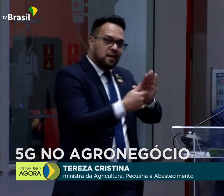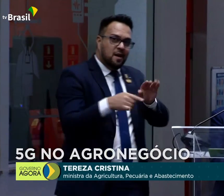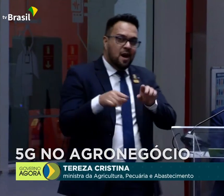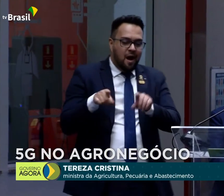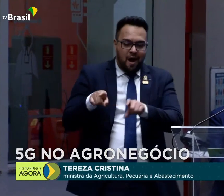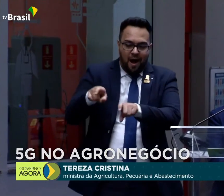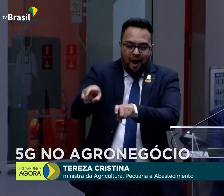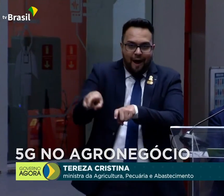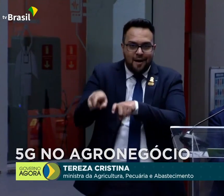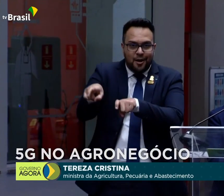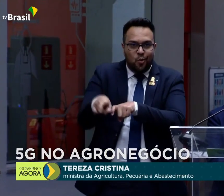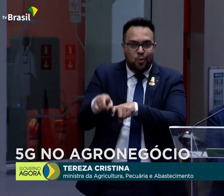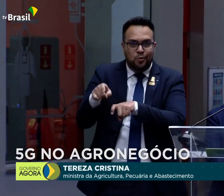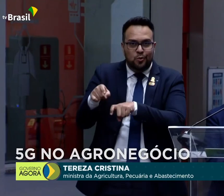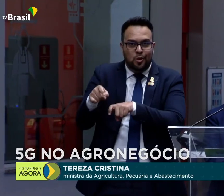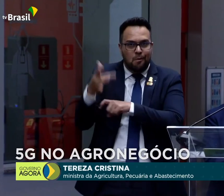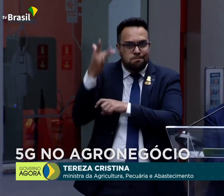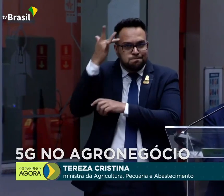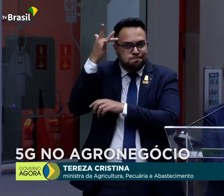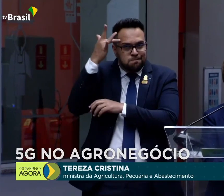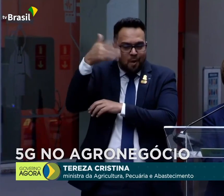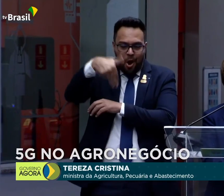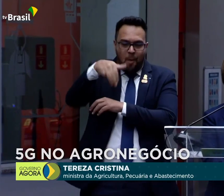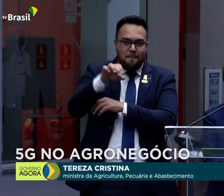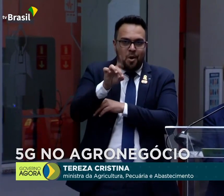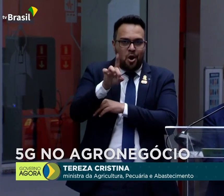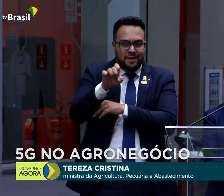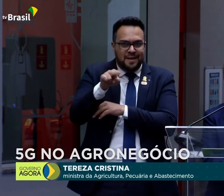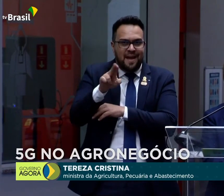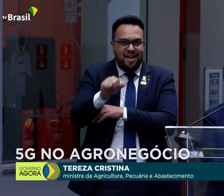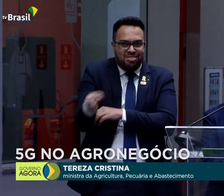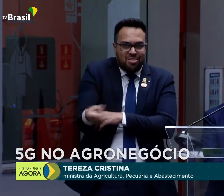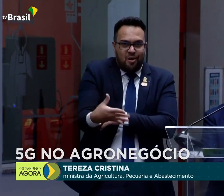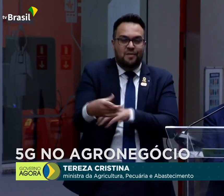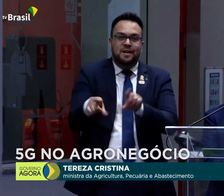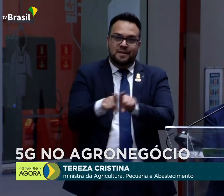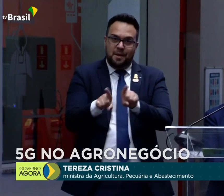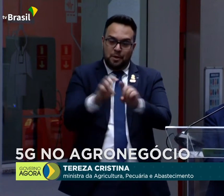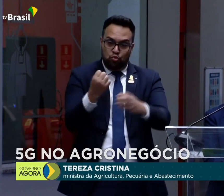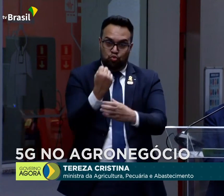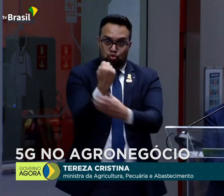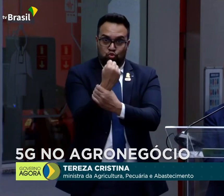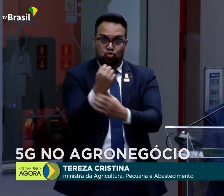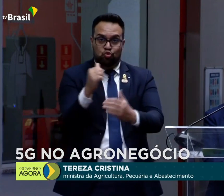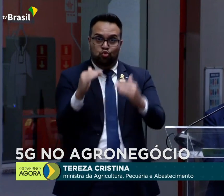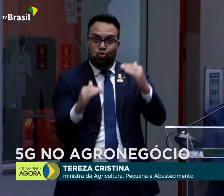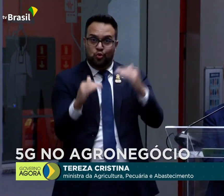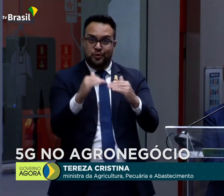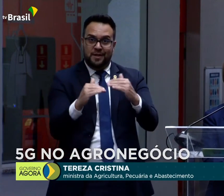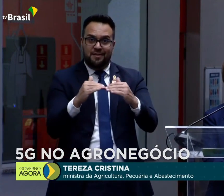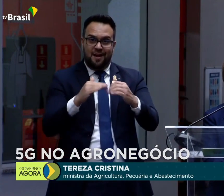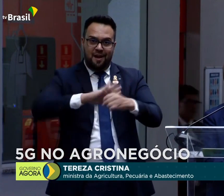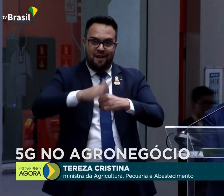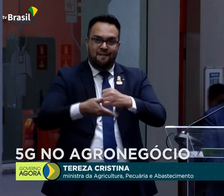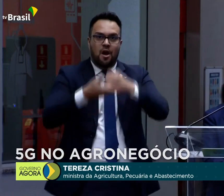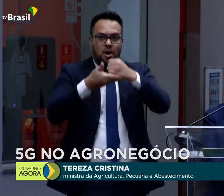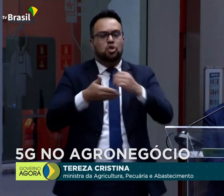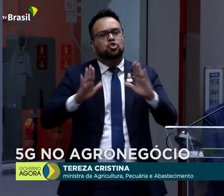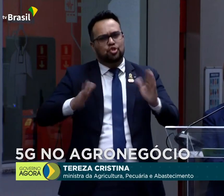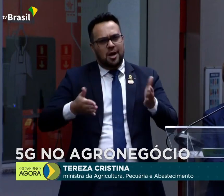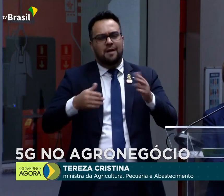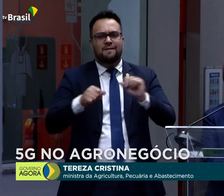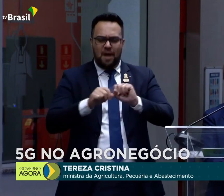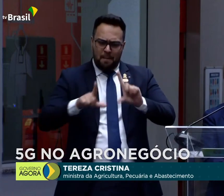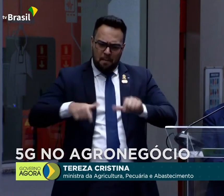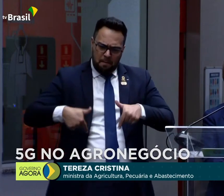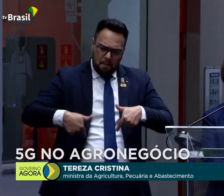agricultura moderna, agricultura de precisão, agricultura sustentável, que esse país já faz, mas que vai fazer muito